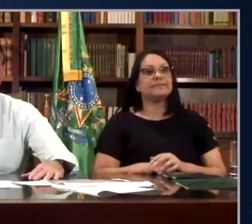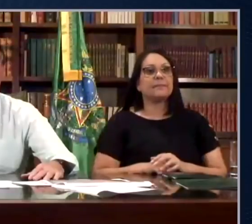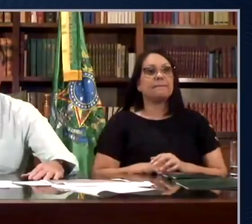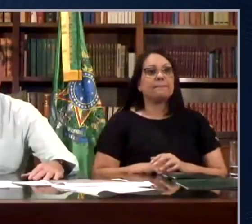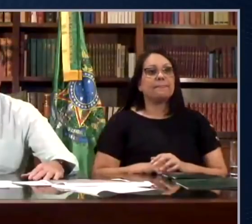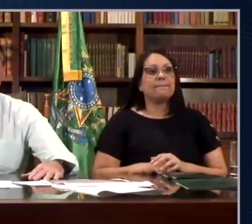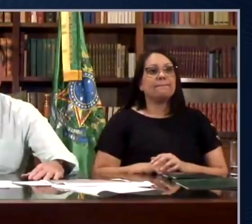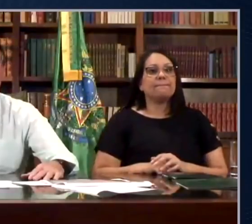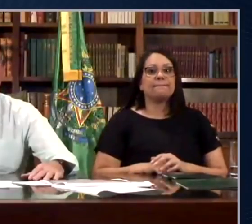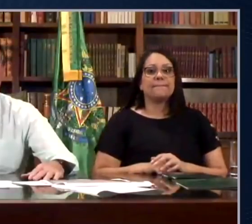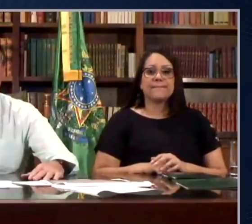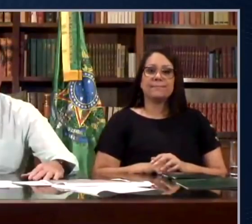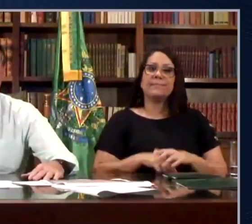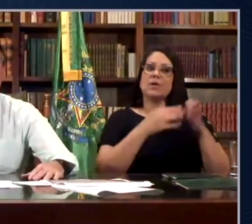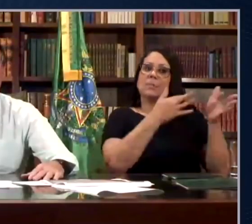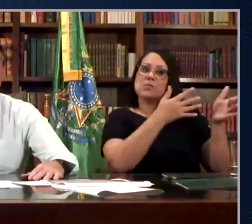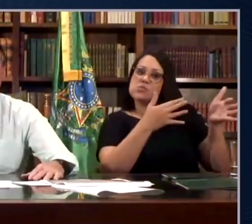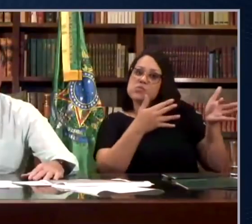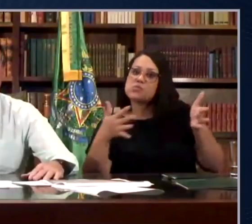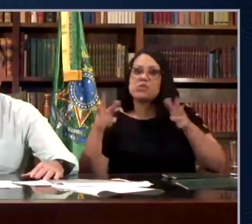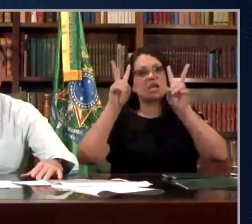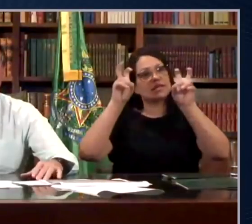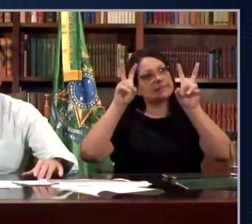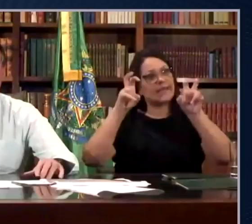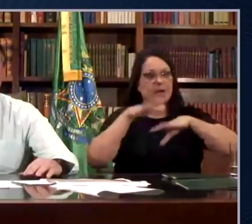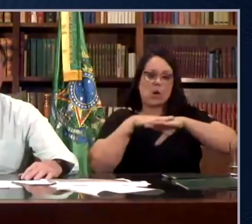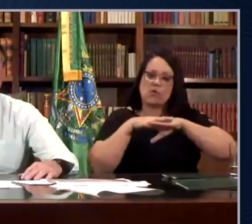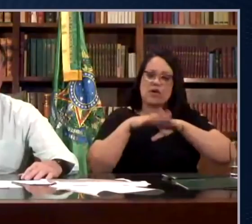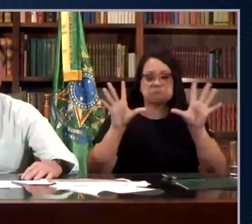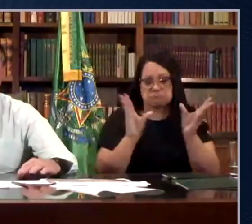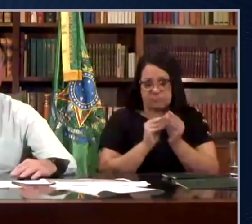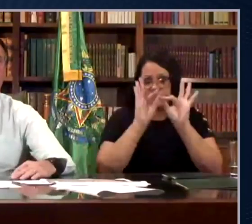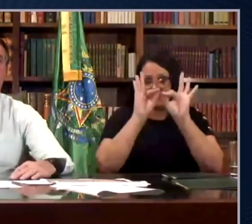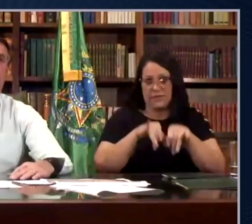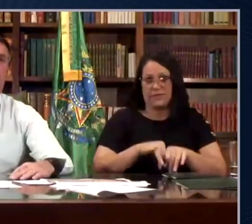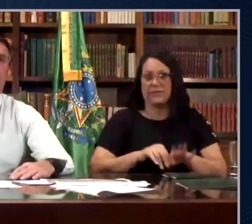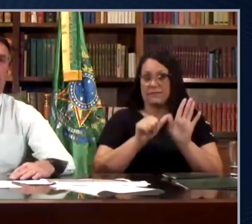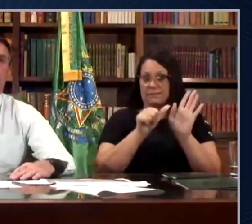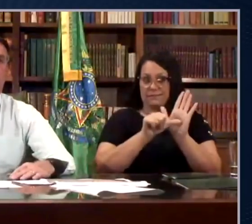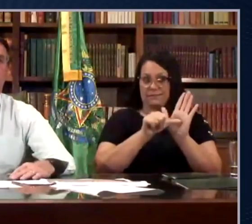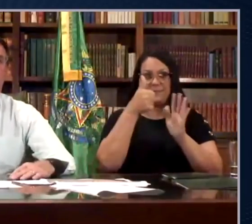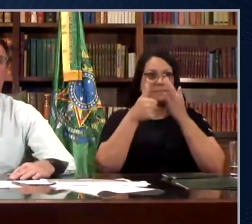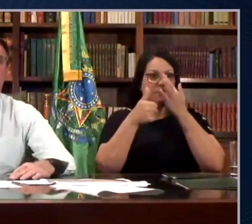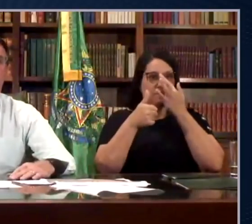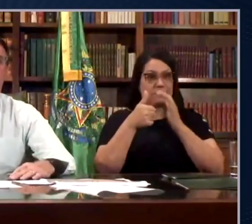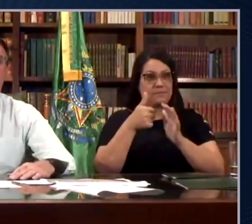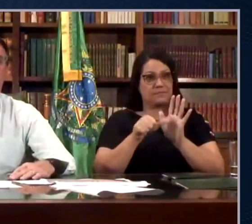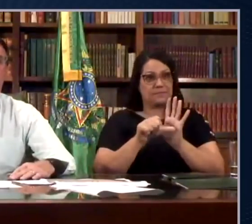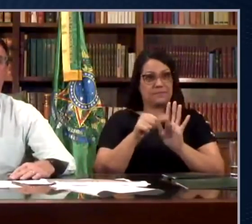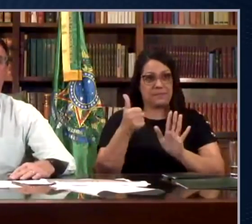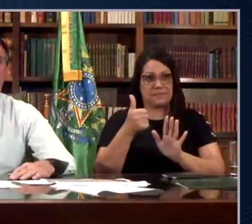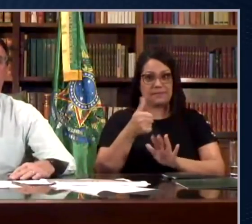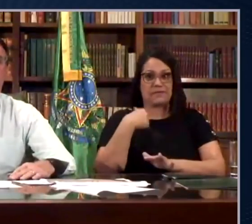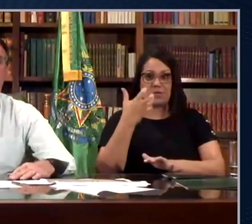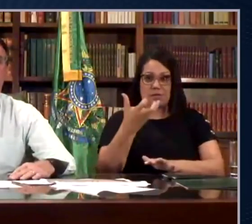Como estamos chegando ao final da conversa, que pela primeira vez eu fiz questão de, em vez de apenas